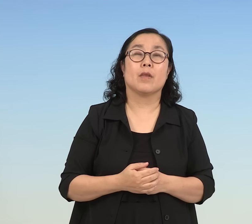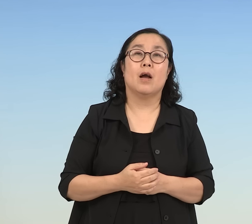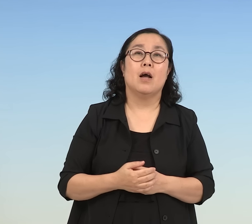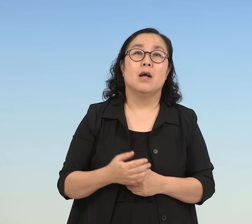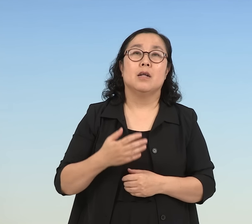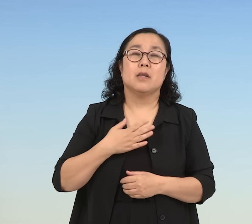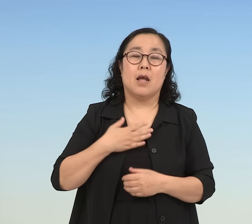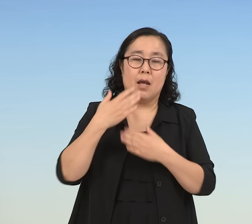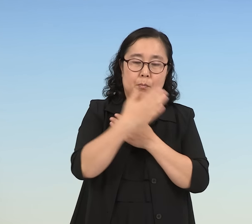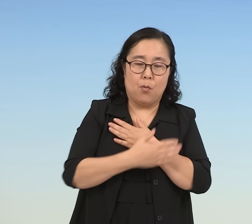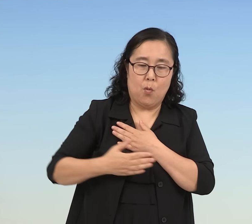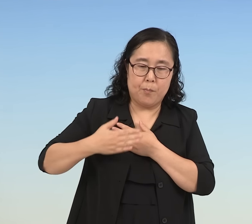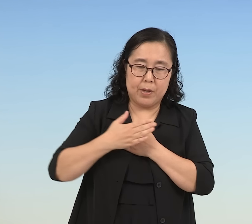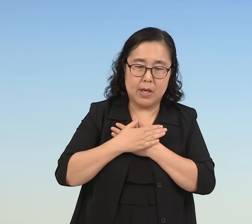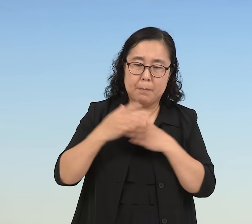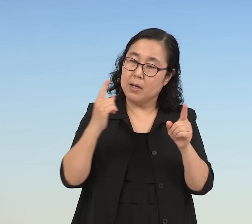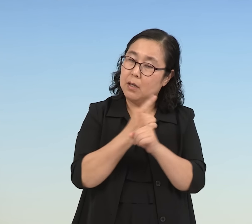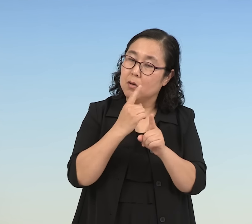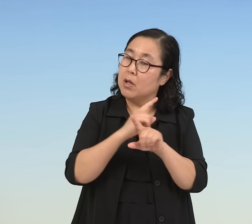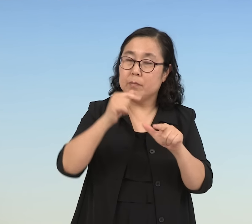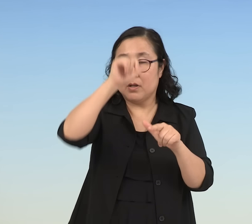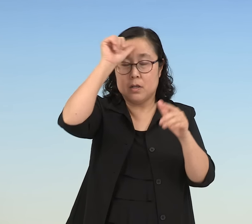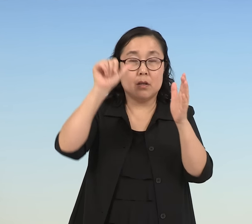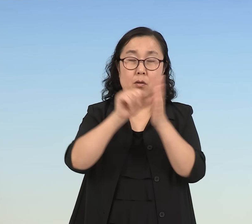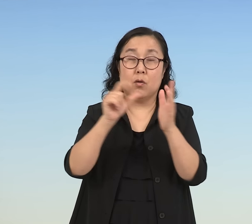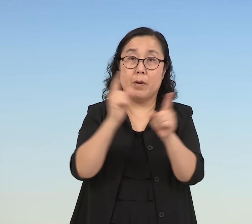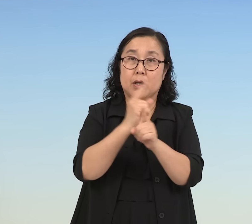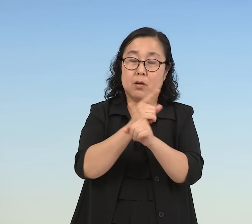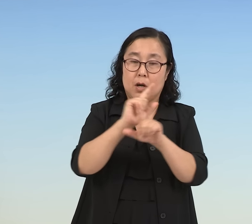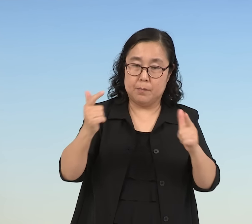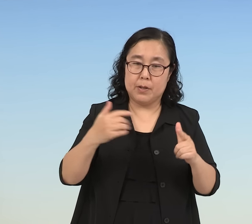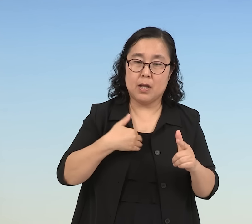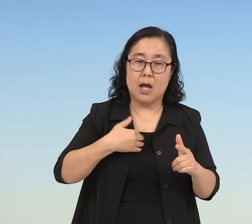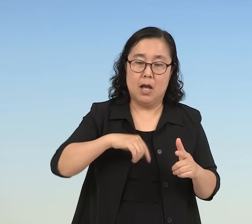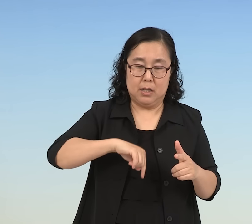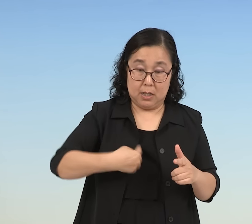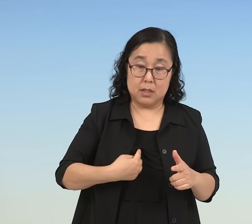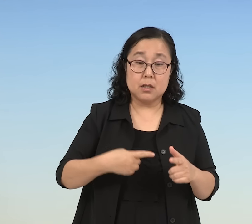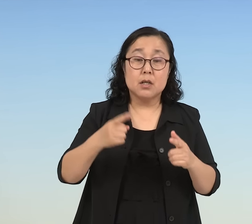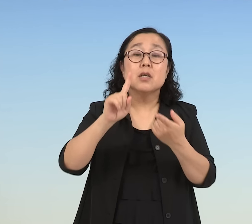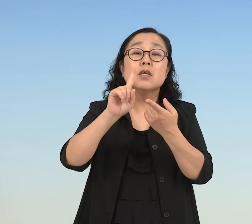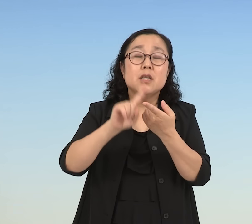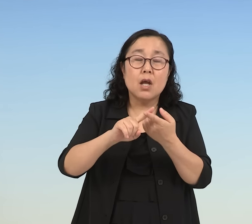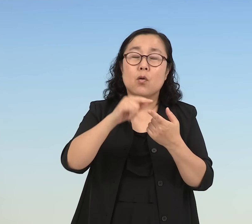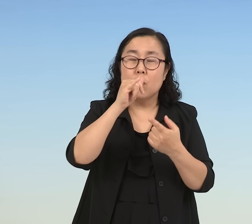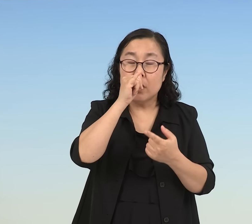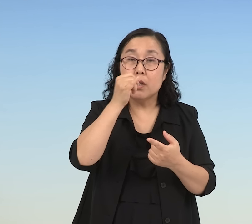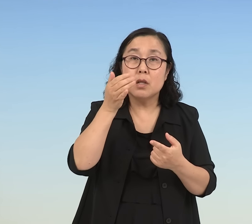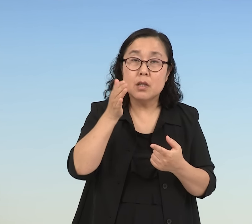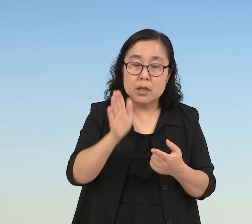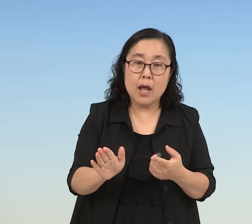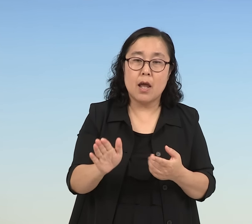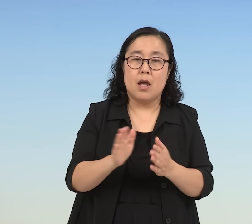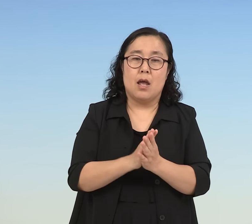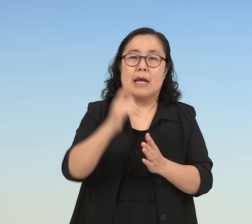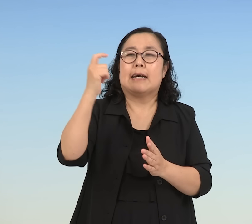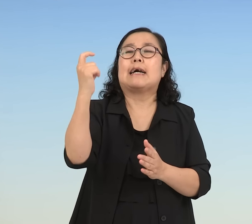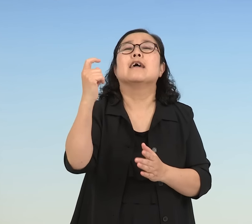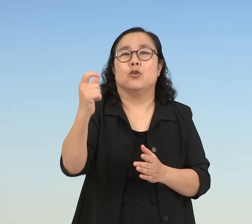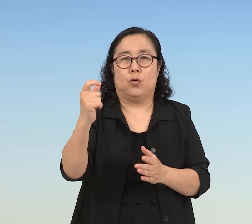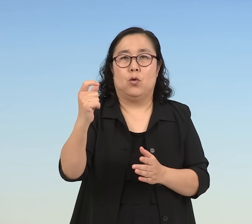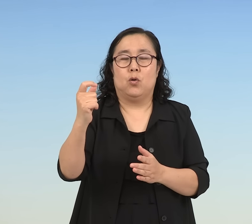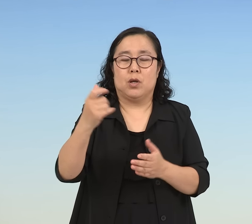뭐 제 뭐 재료가 바뀝니까? 제 인생이 바뀝니까? 저는 어릴 때부터 지금까지 저는 저예요. 저는 달라진 게 하나도 없는데 액센트가